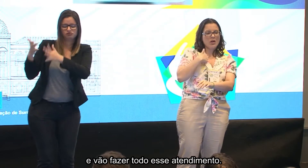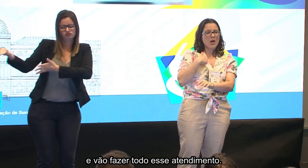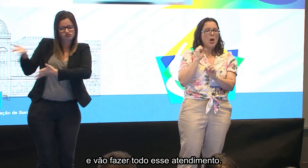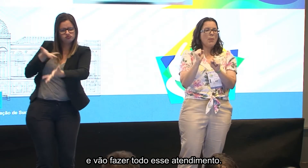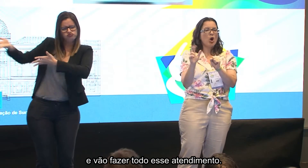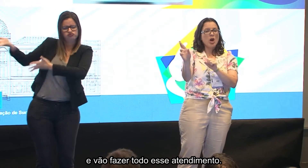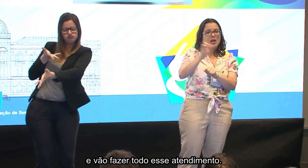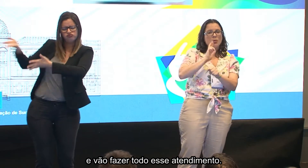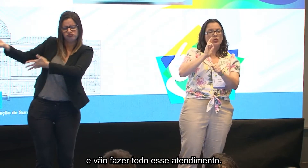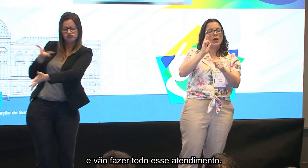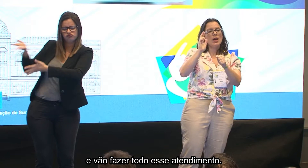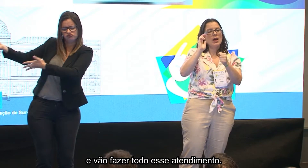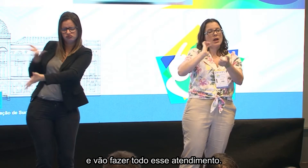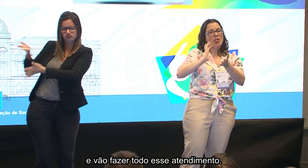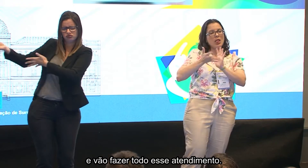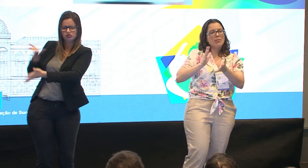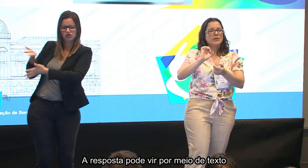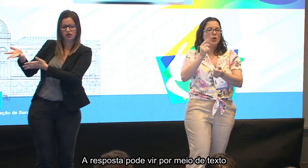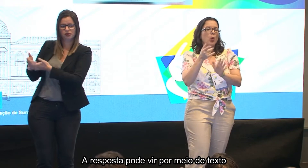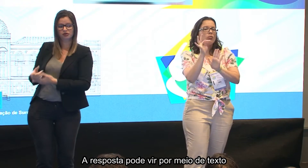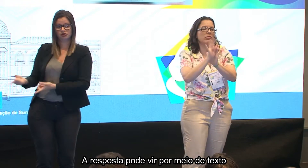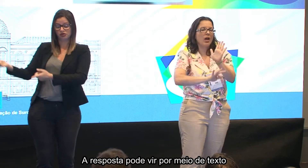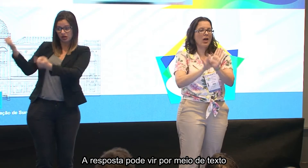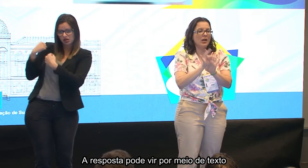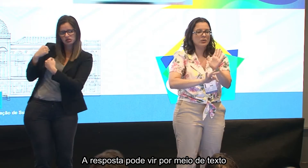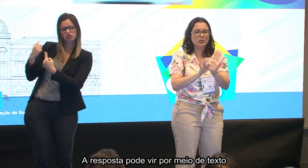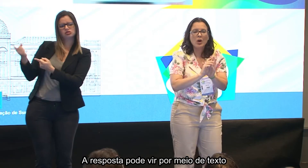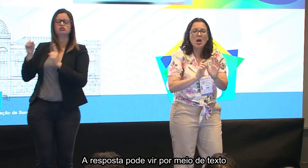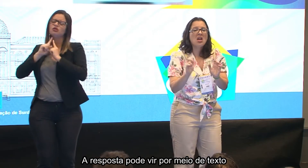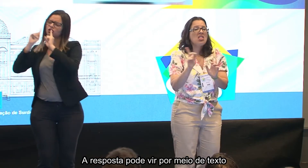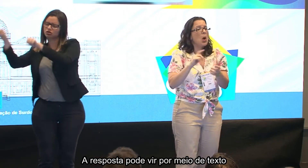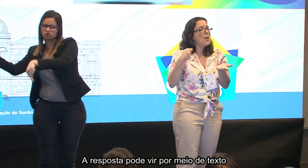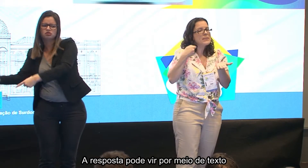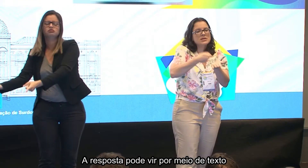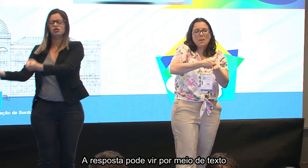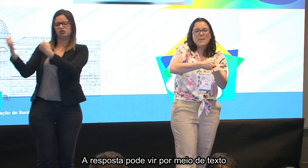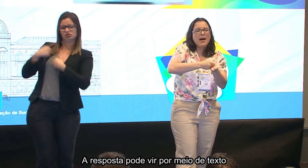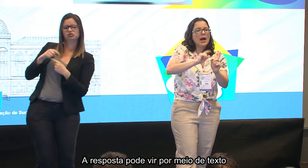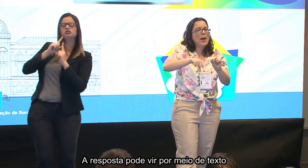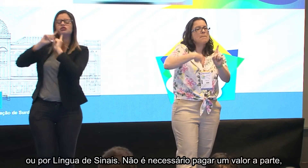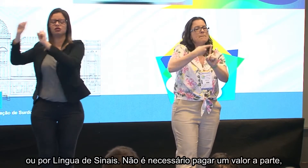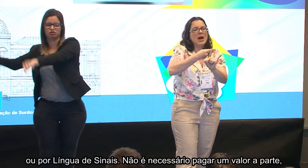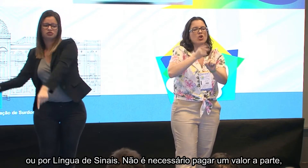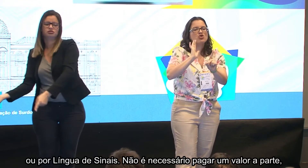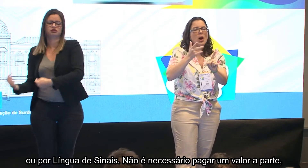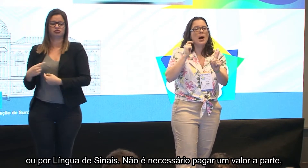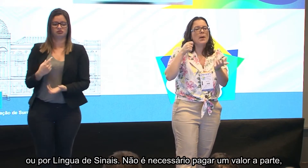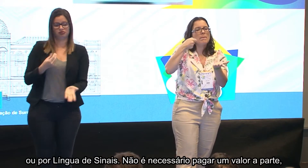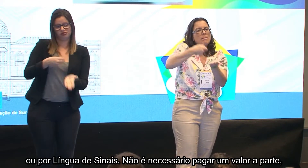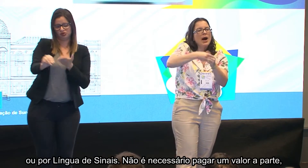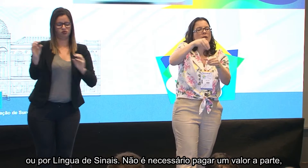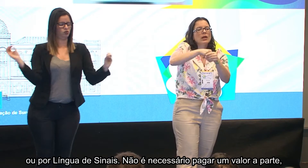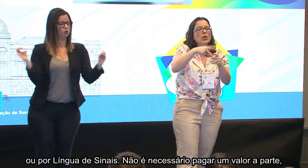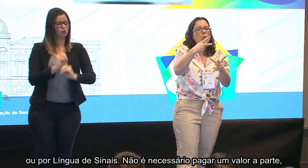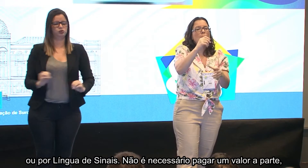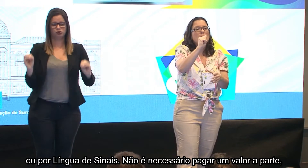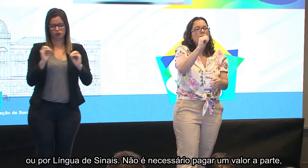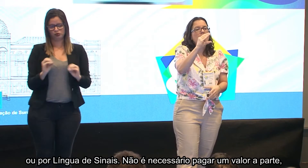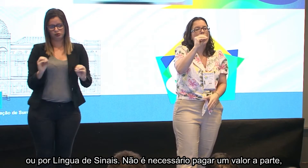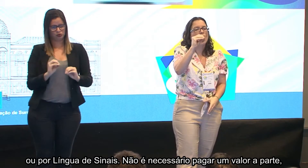vão fazer todo esse atendimento. E a resposta pode vir por meio de texto ou por língua de sinais. Não é necessário pagar um